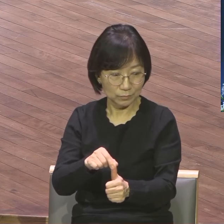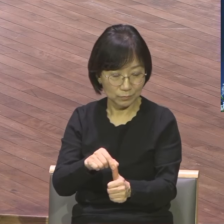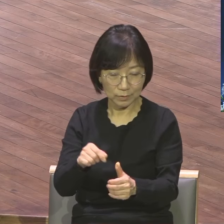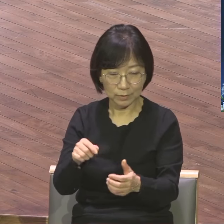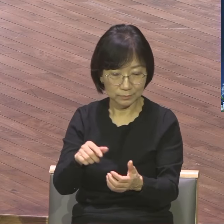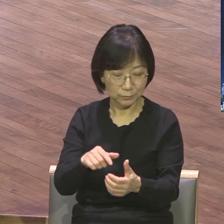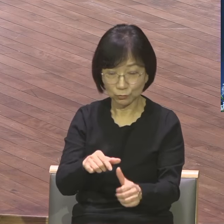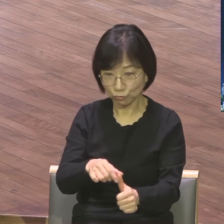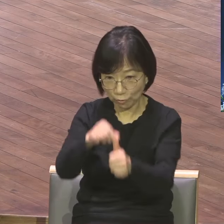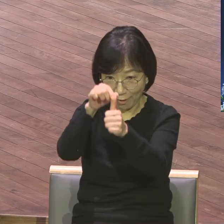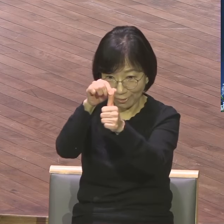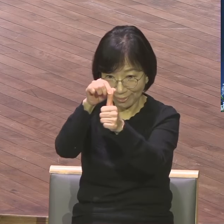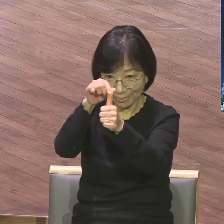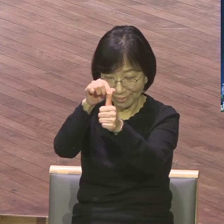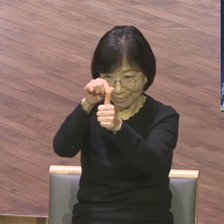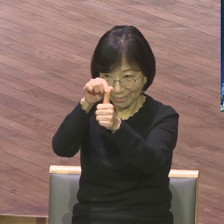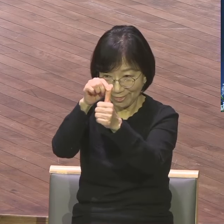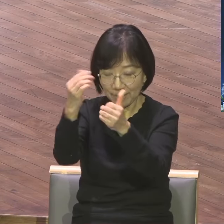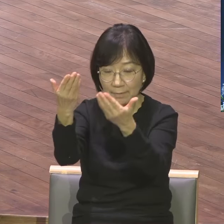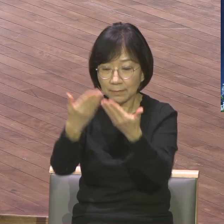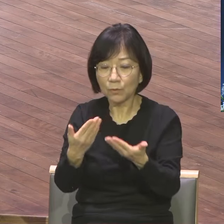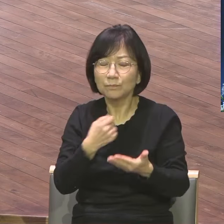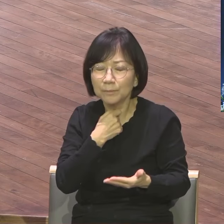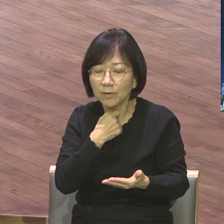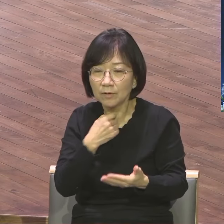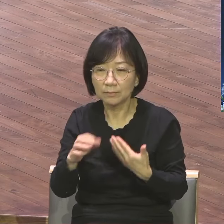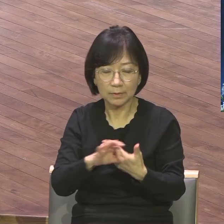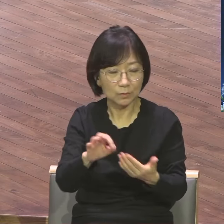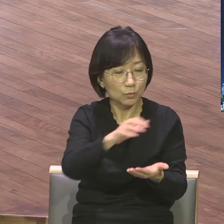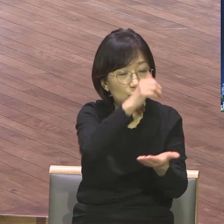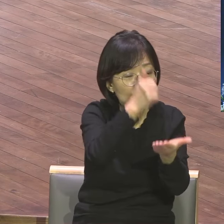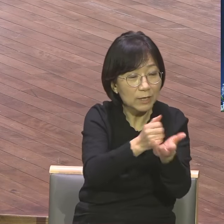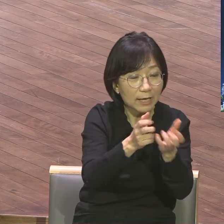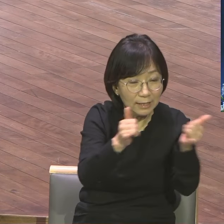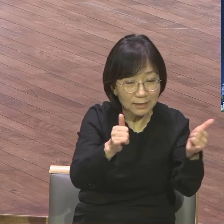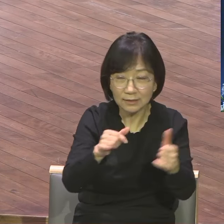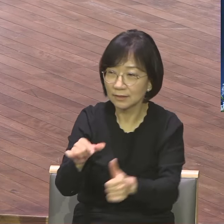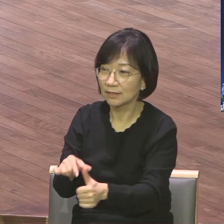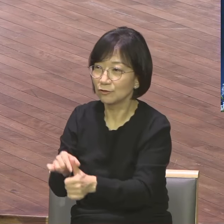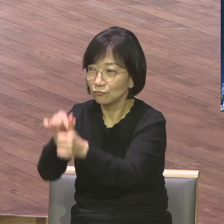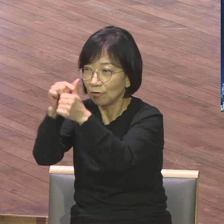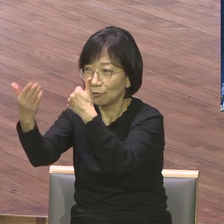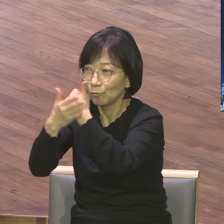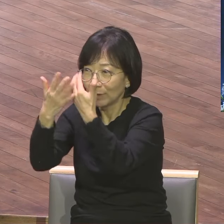돼요. 두 번째는 구원자가 있어야 됩니다. 구원자는 예수 그리스도밖에 없습니다.